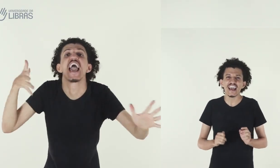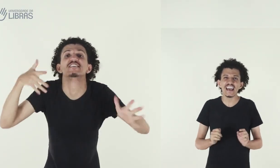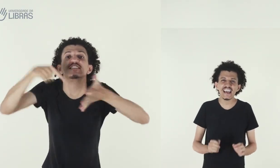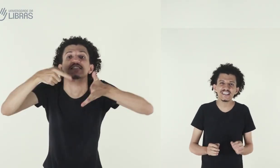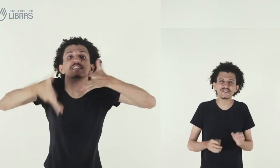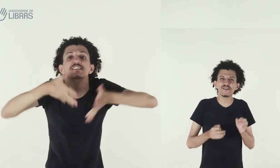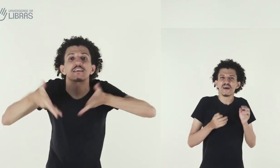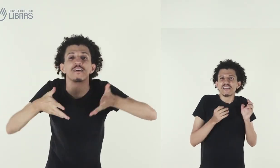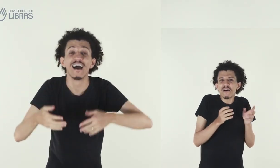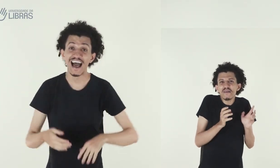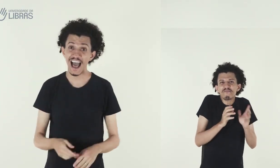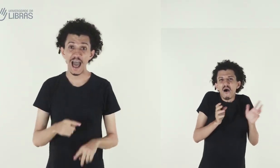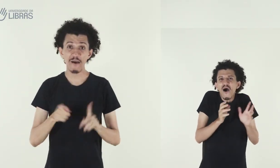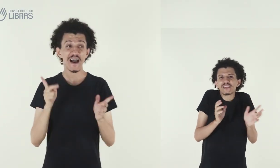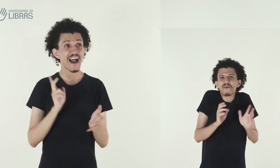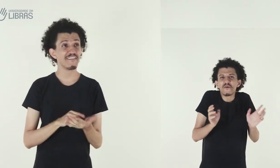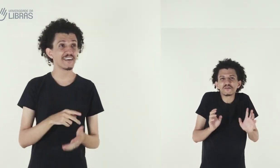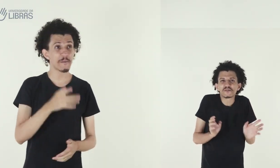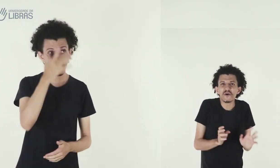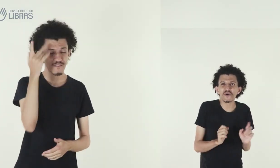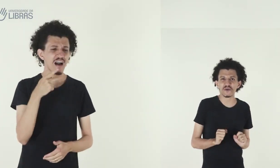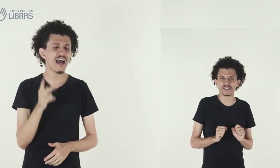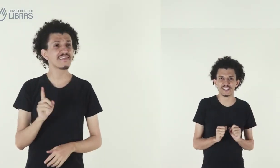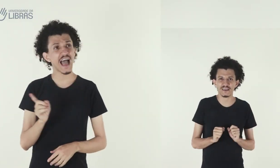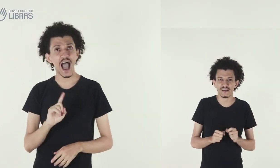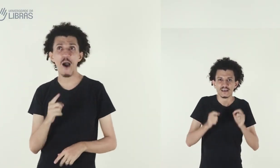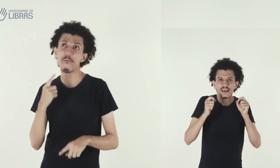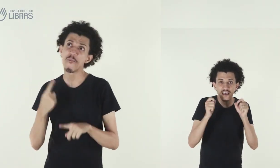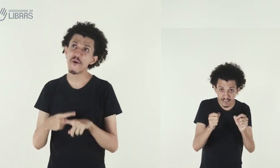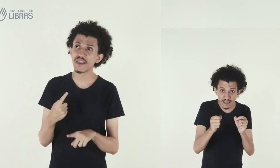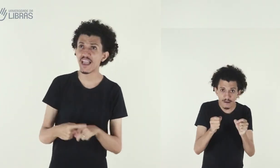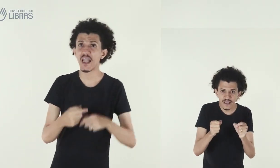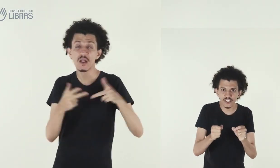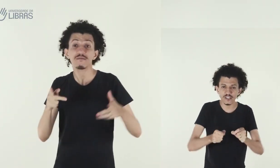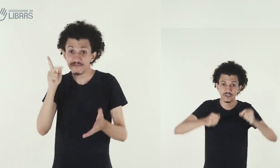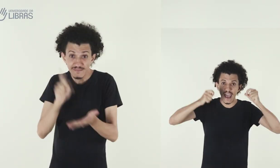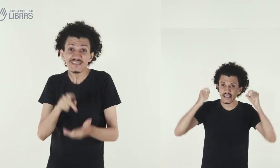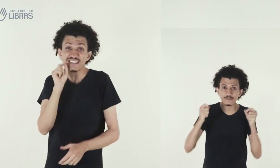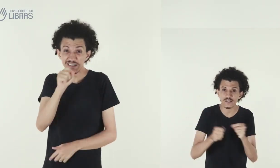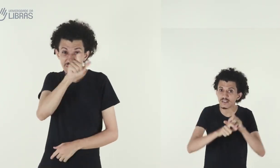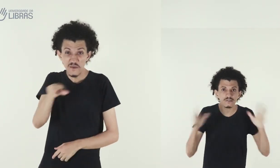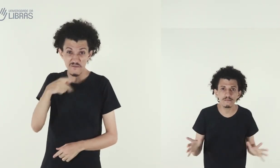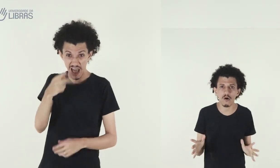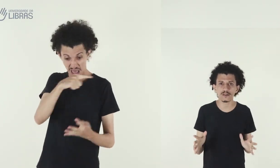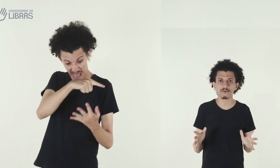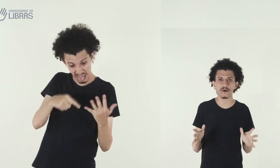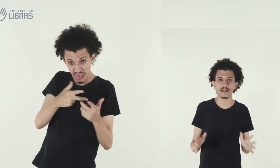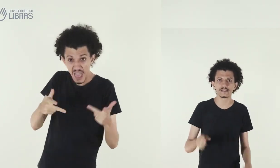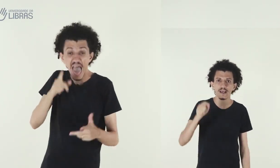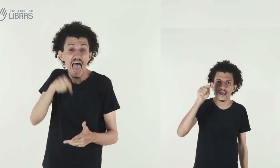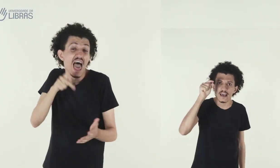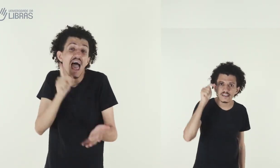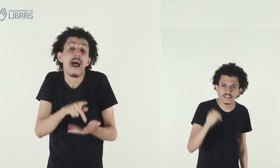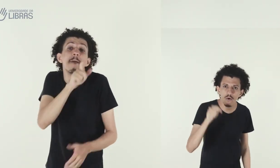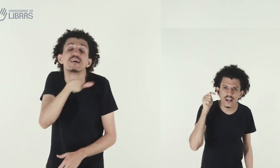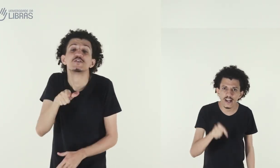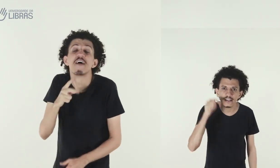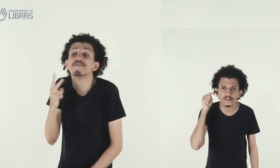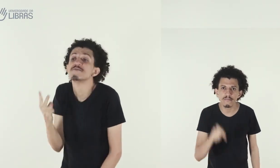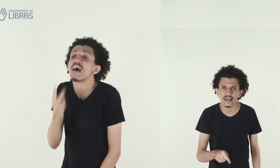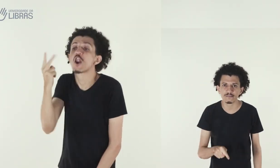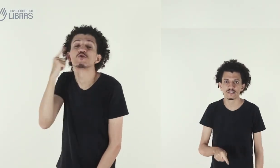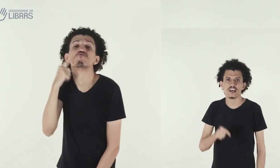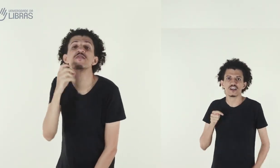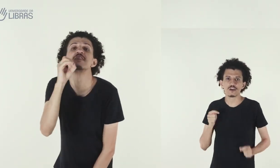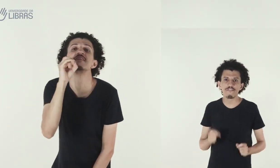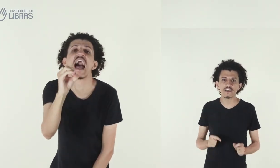dizem, isso não importam com os surdos. Exatamente isso, essas pessoas não se importam com eles. Estão enganando a